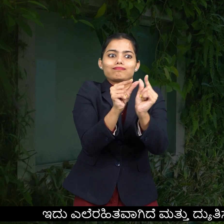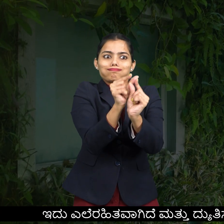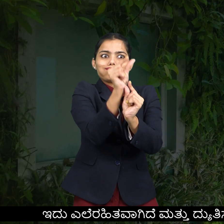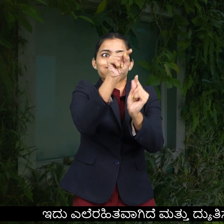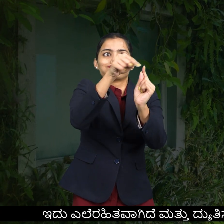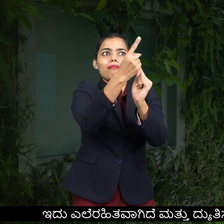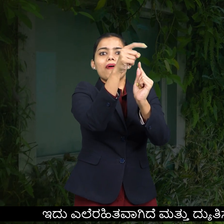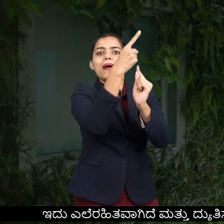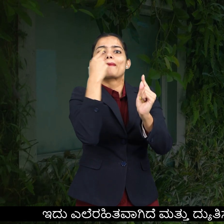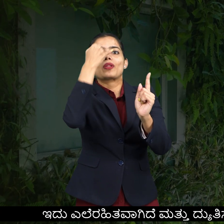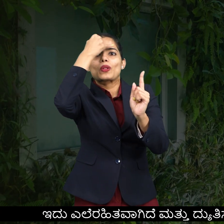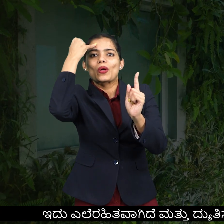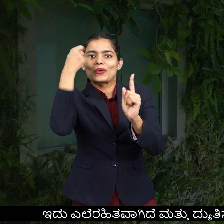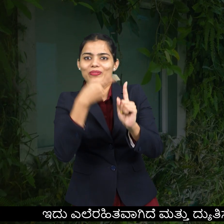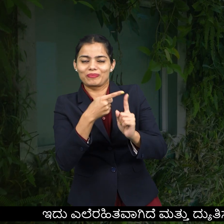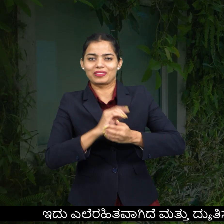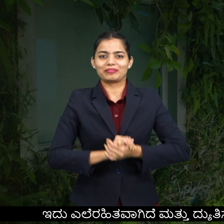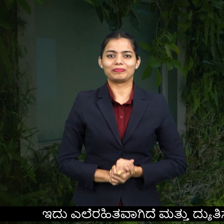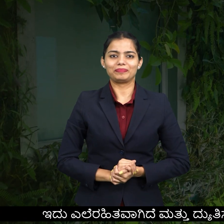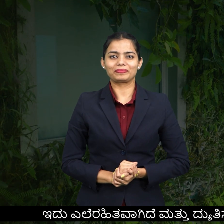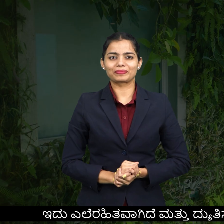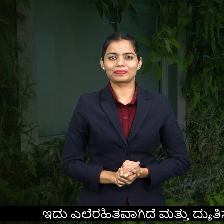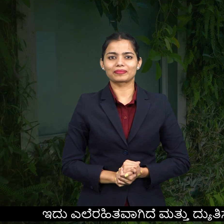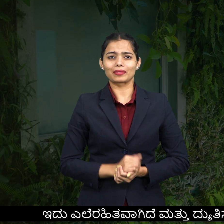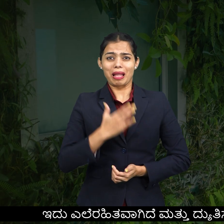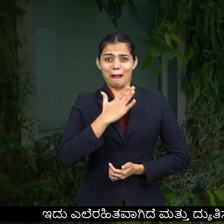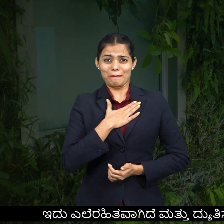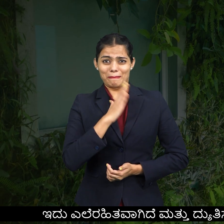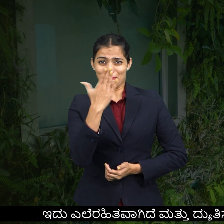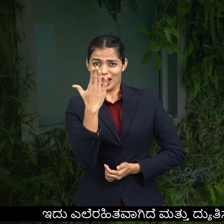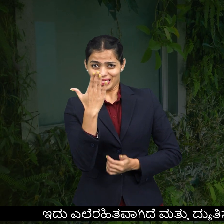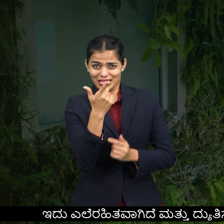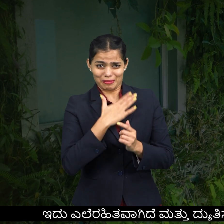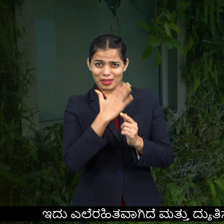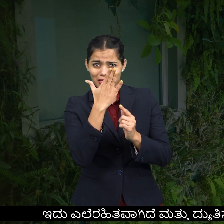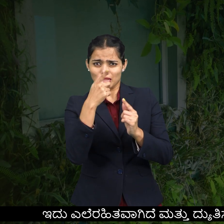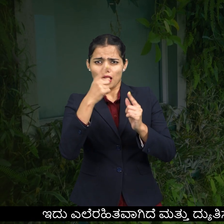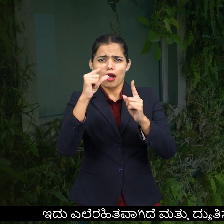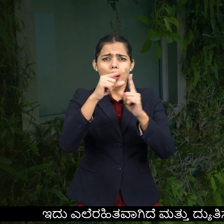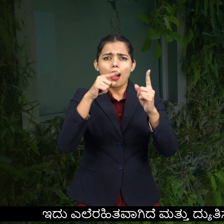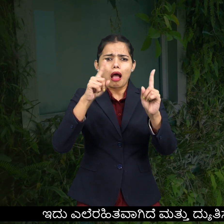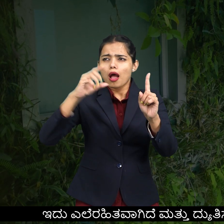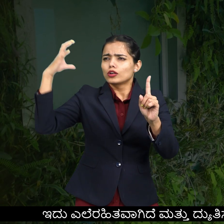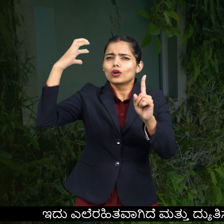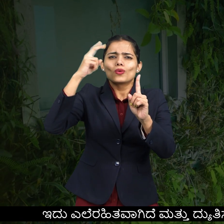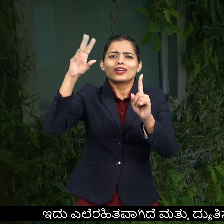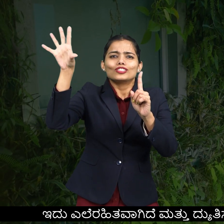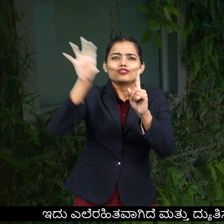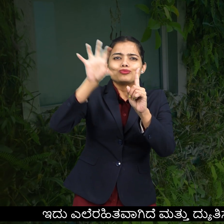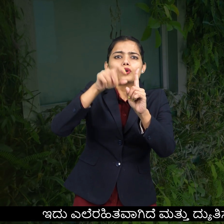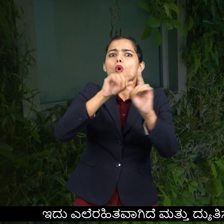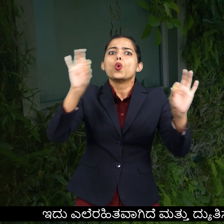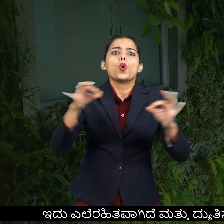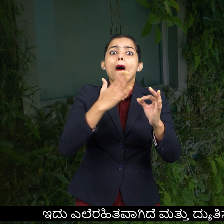ಇದು ಎಲೆರಹಿತವಾಗಿದೆ ಮತ್ತು ದ್ವಿತೀಯ ಸಂಶ್ಲೇಷಣೆಯನ್ನು ಮಾಡಲು ಸಾಧ್ಯವಿಲ್ಲ.